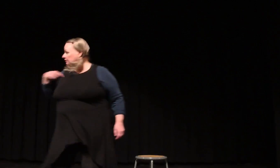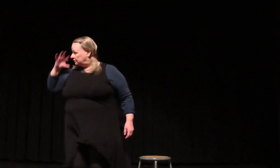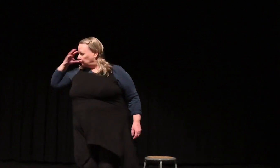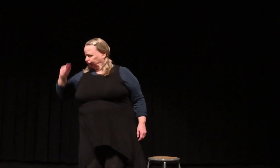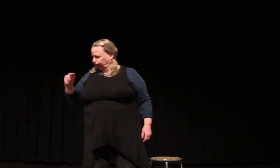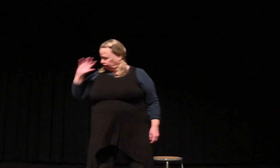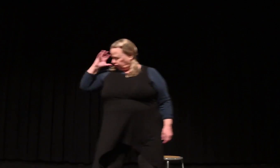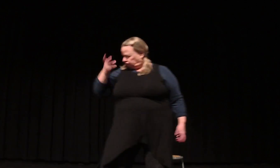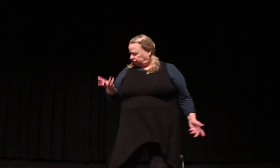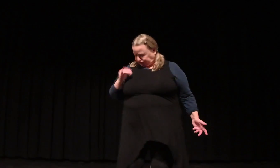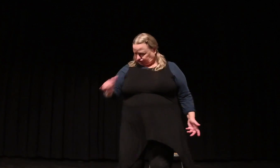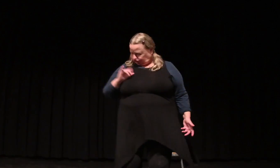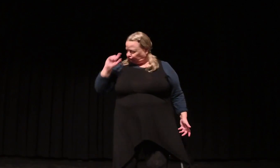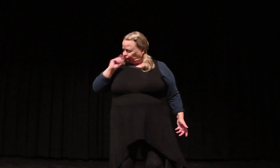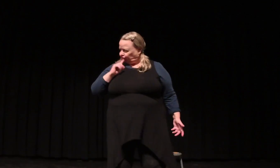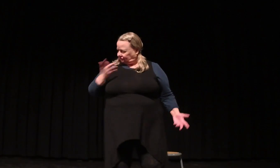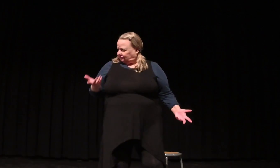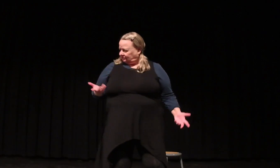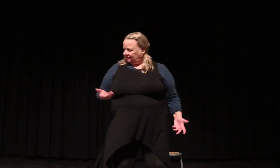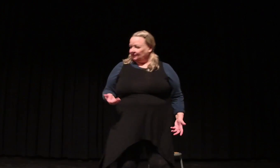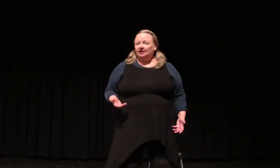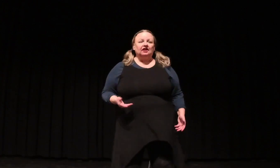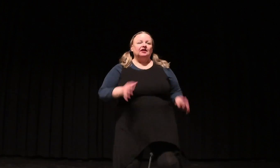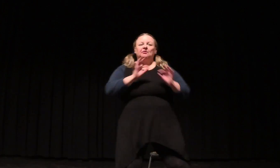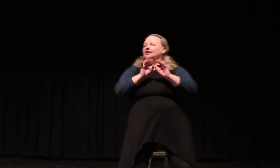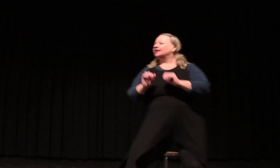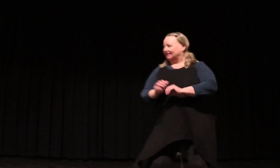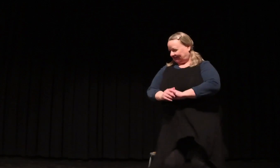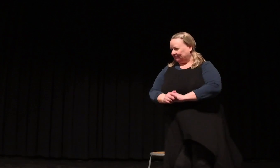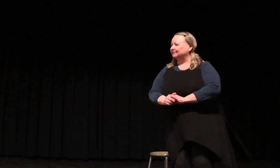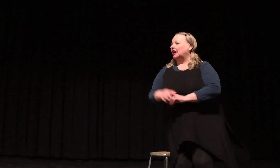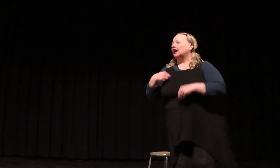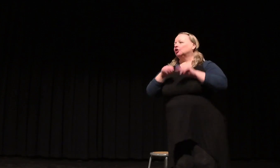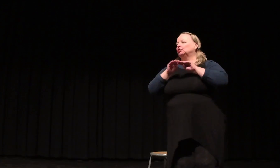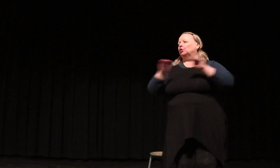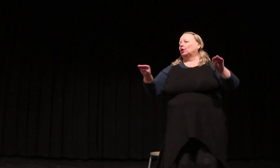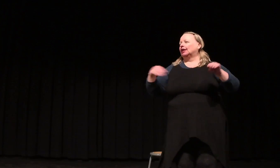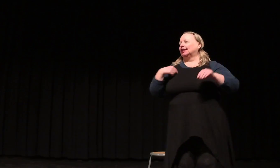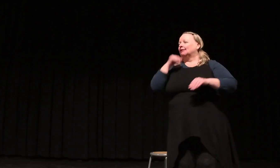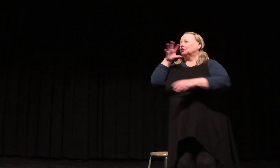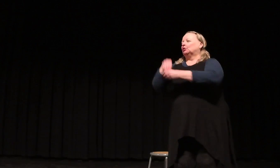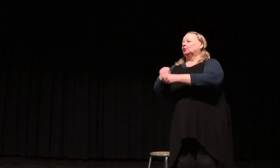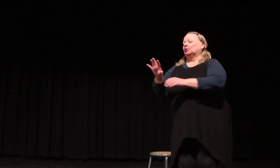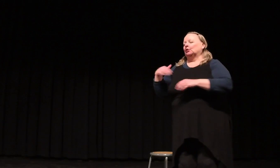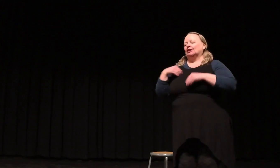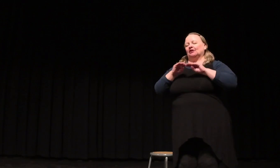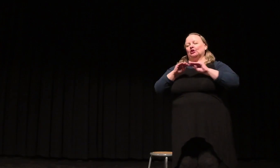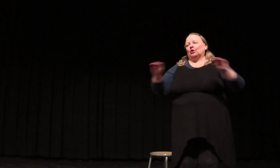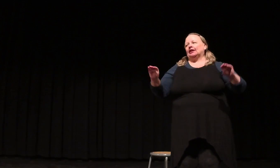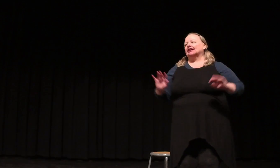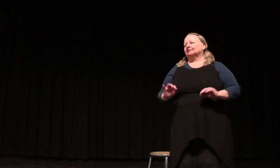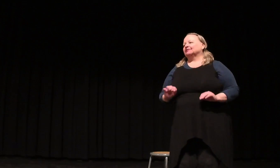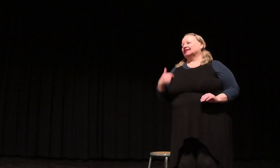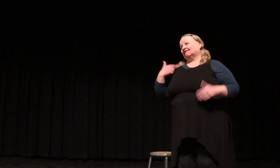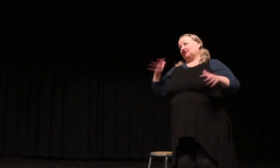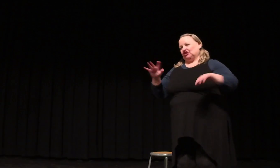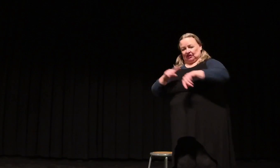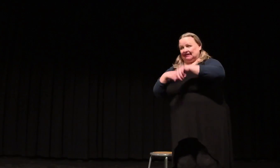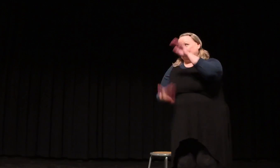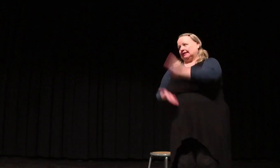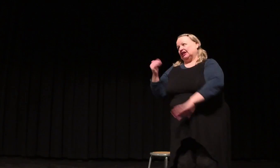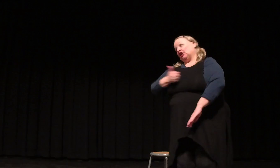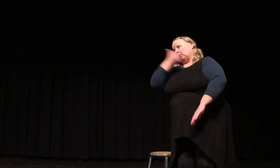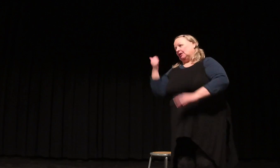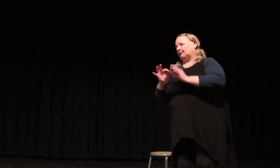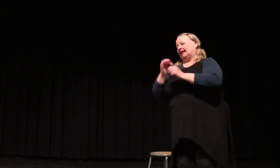Bye! Non, on n'est pas fous, là, on est sourds, là, c'est tout. Mais t'es prête? OK, ben, moi, je suis nerd, hein, je peux pas rien dire, moi.